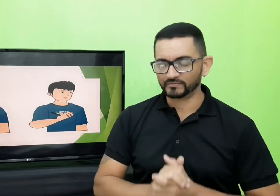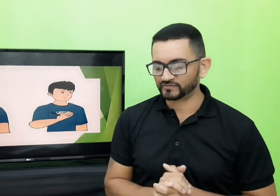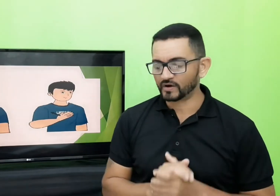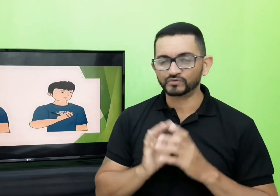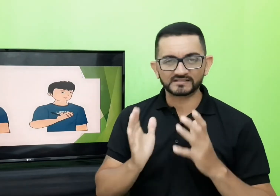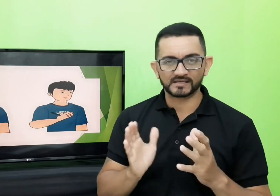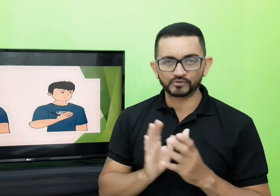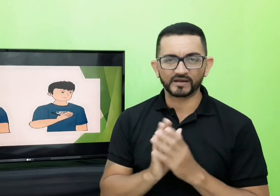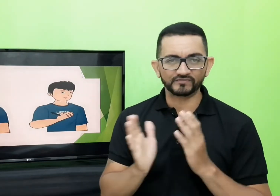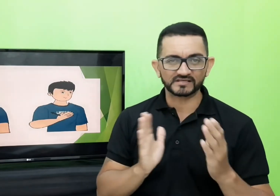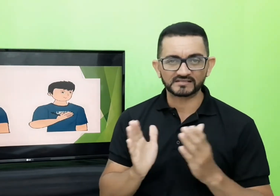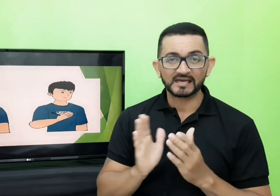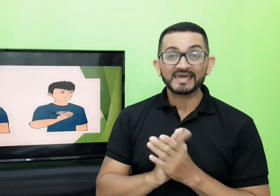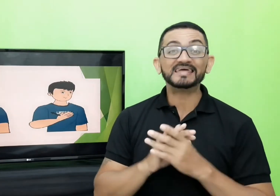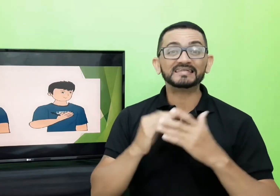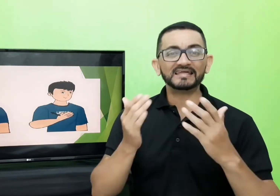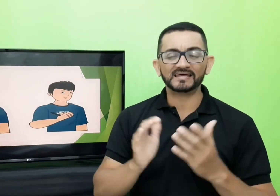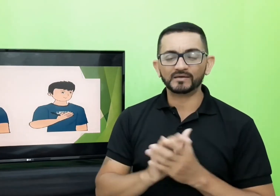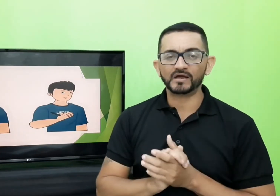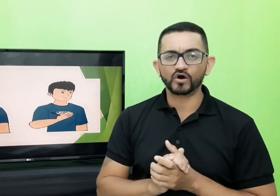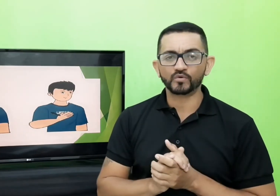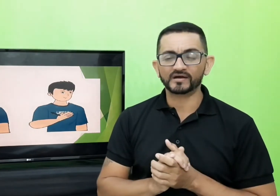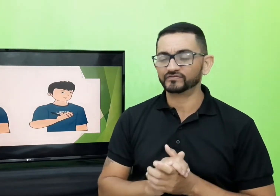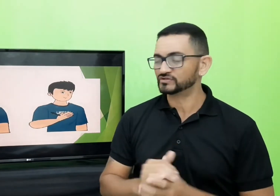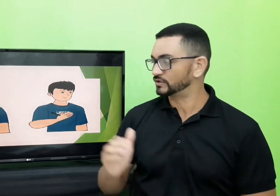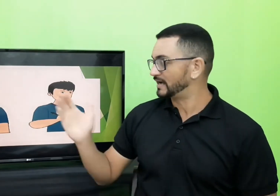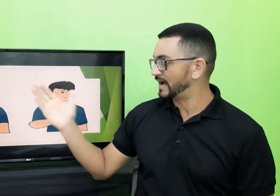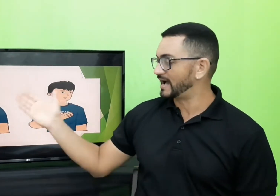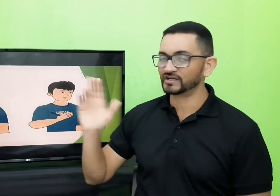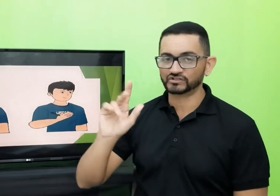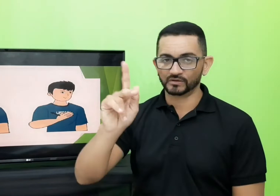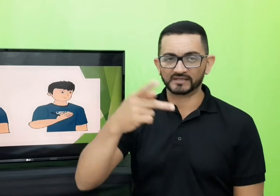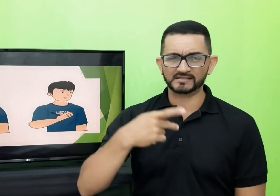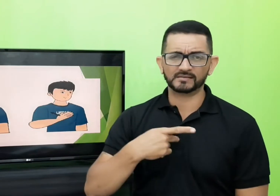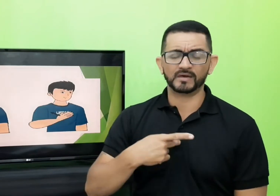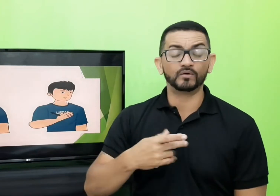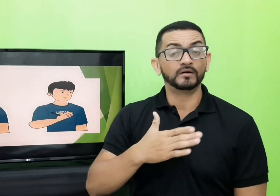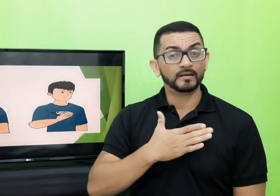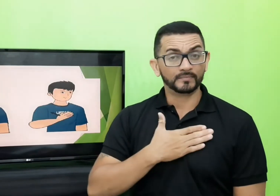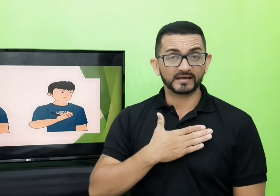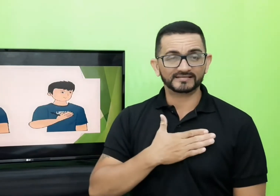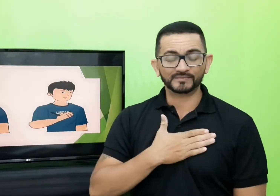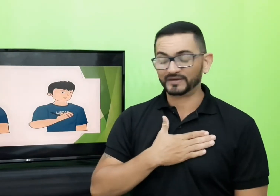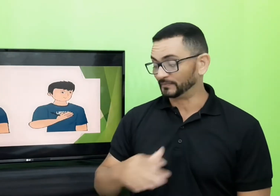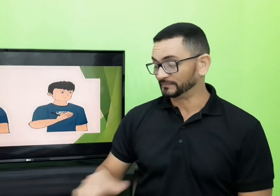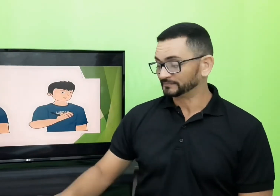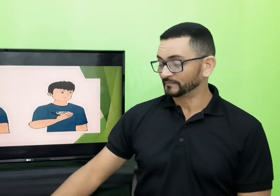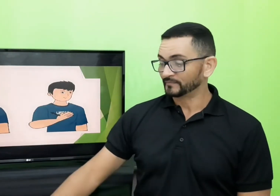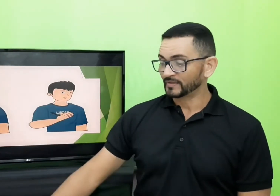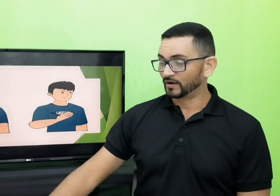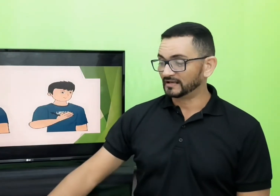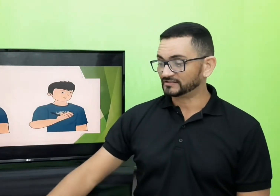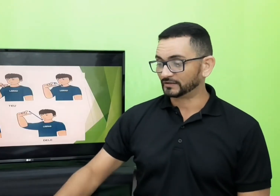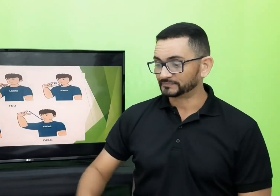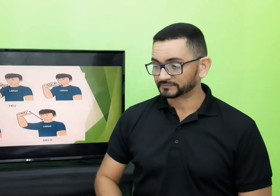ver alguns exemplos para vocês entenderem melhor como é que funciona a questão desse meu para esse meu. Olha só.